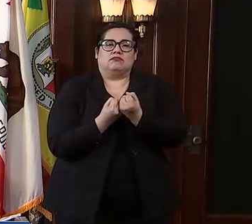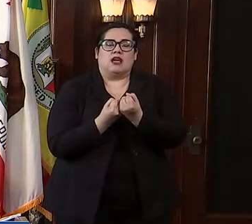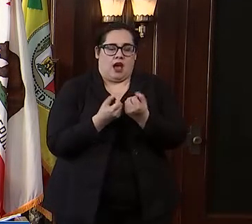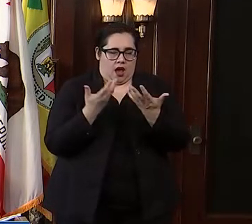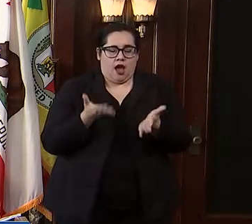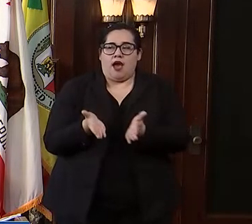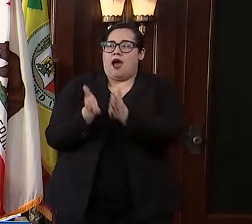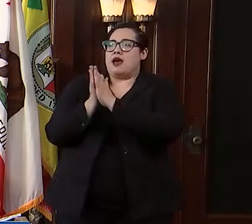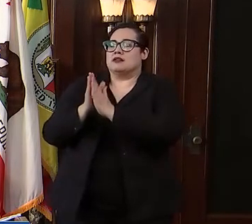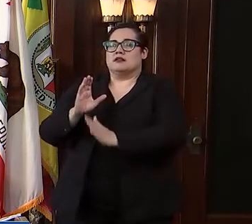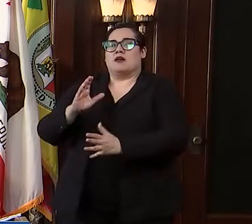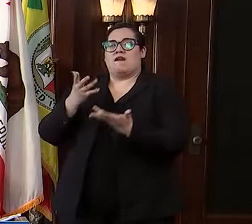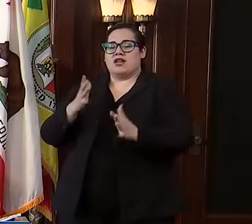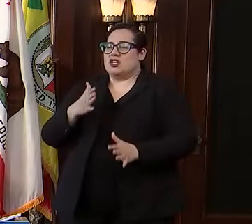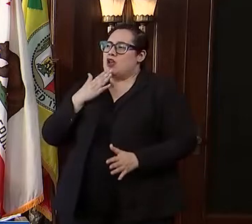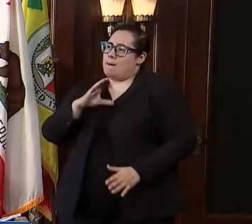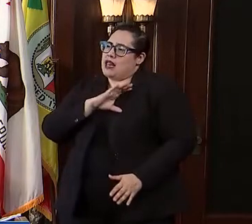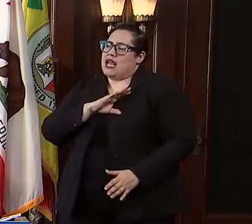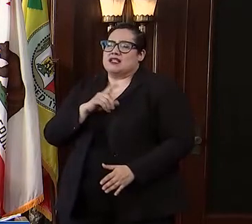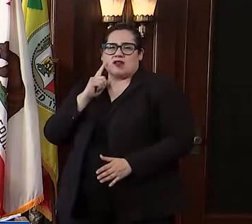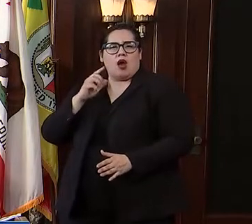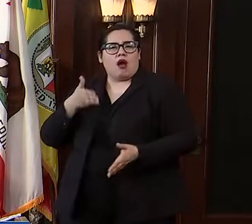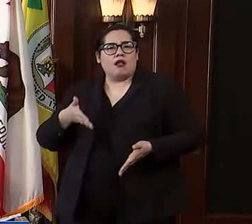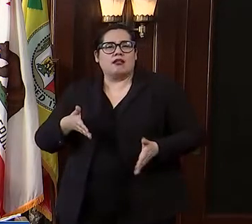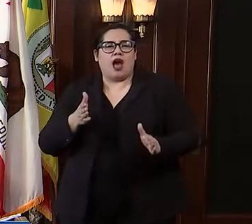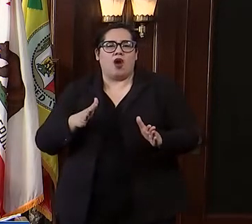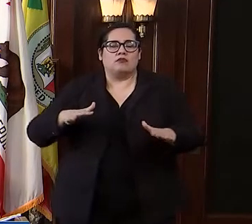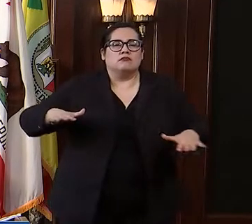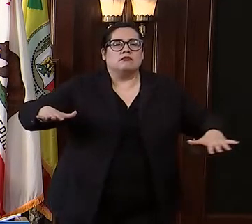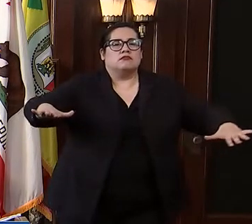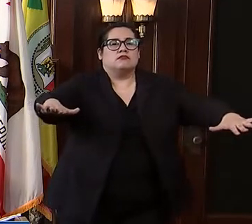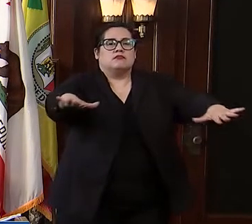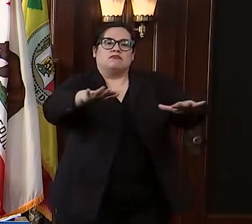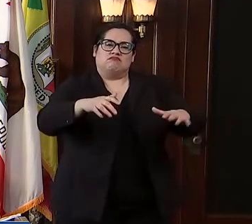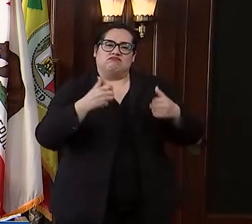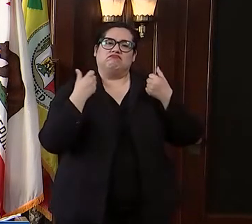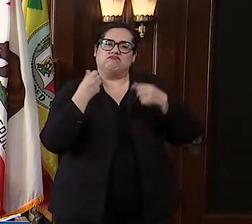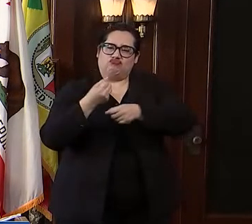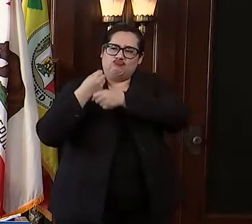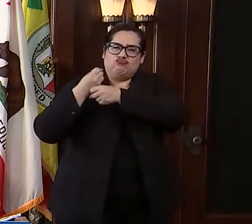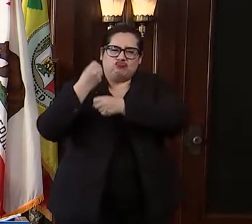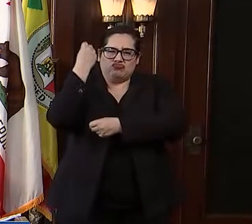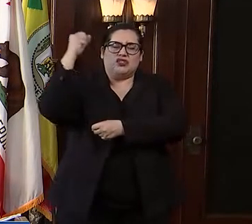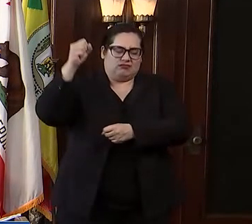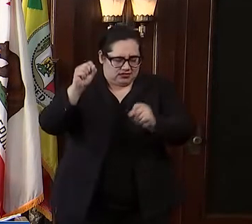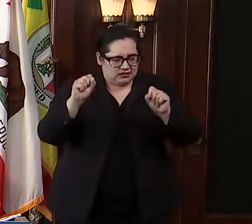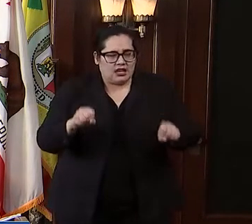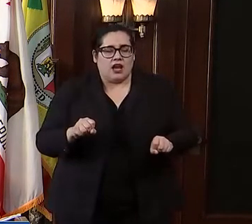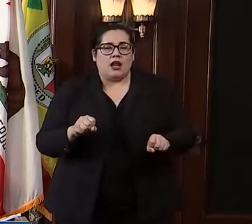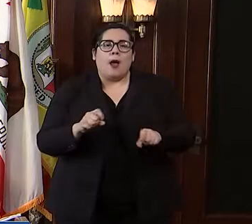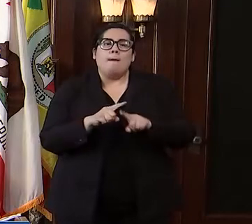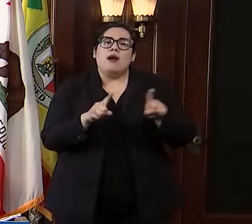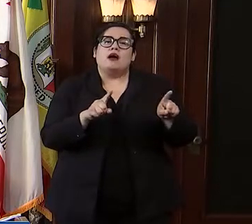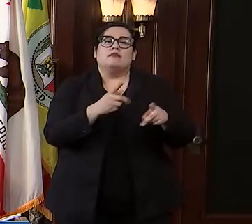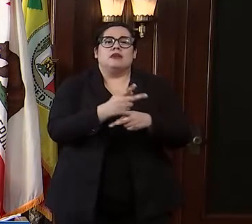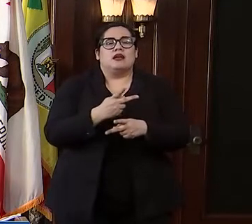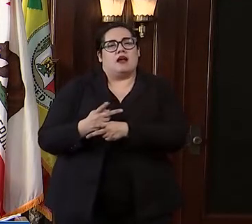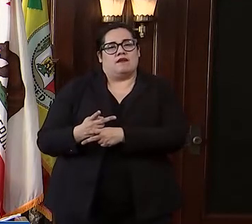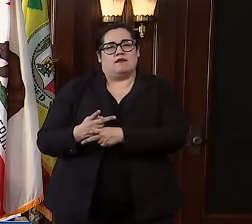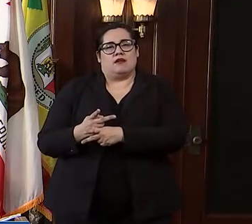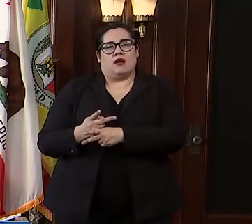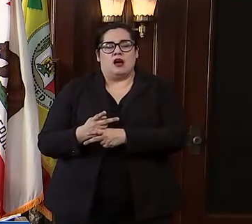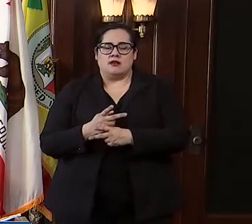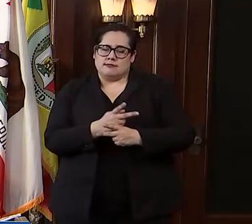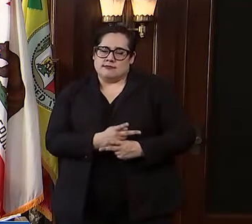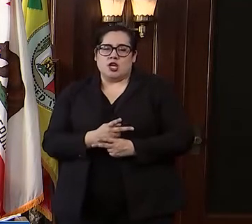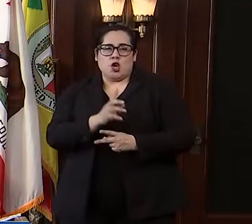que permita ese espacio y espero que sean cuidadosos con su respuesta para que